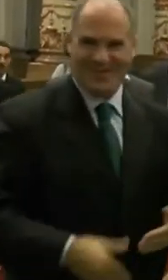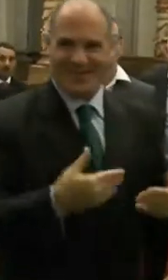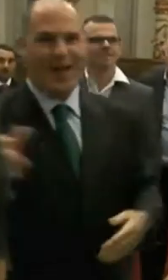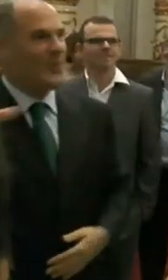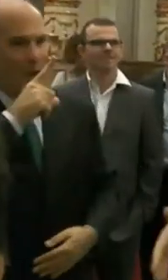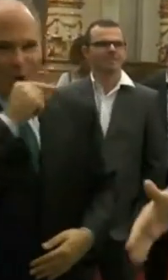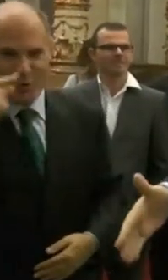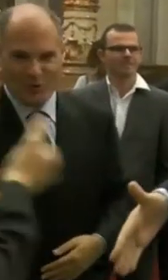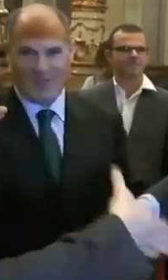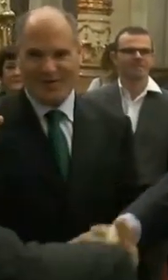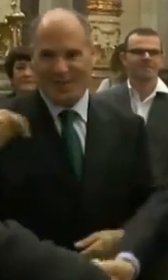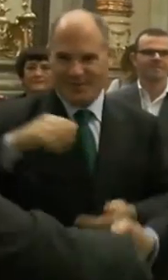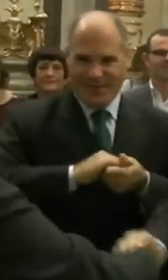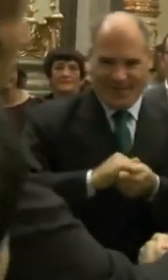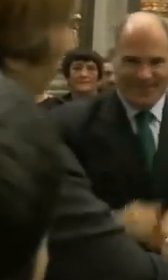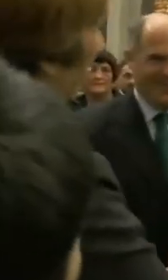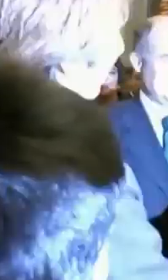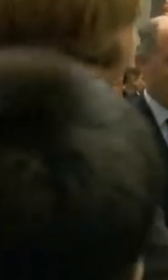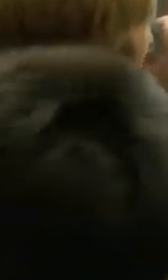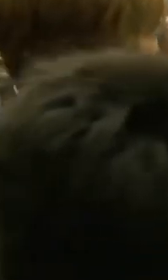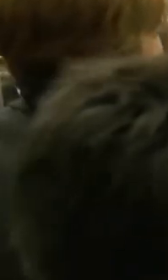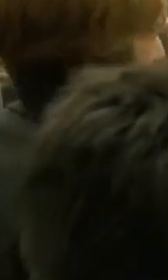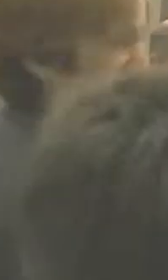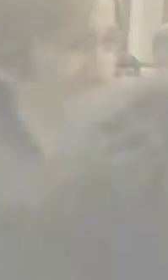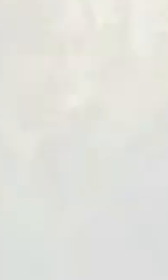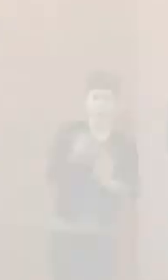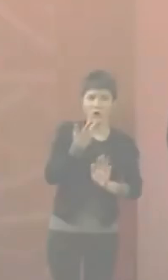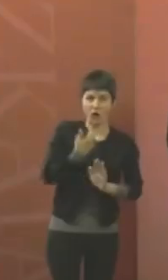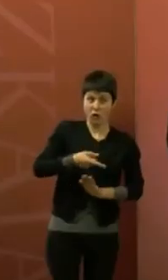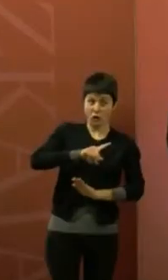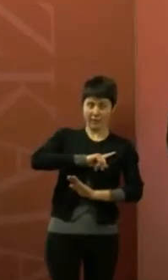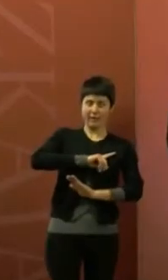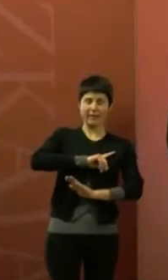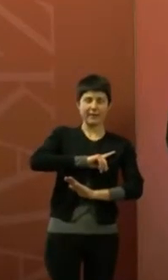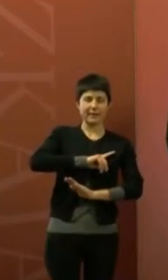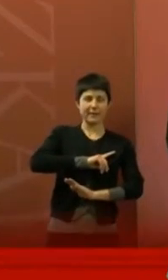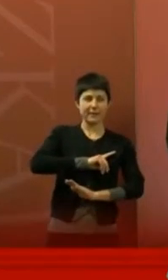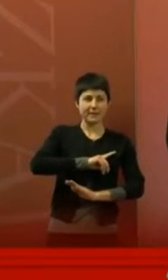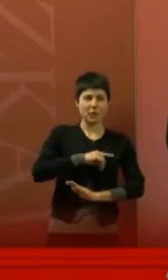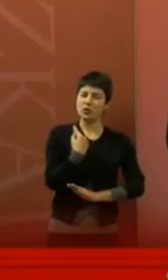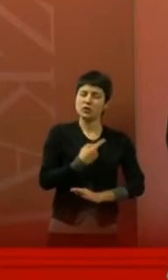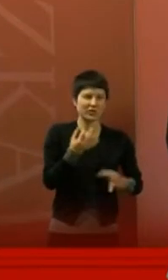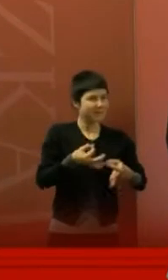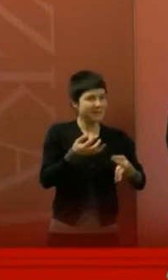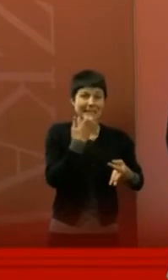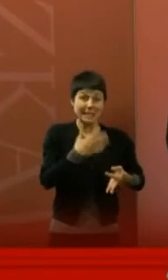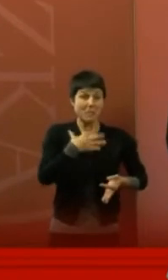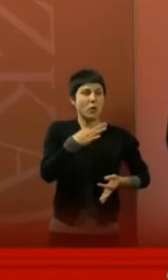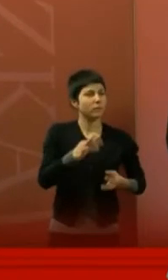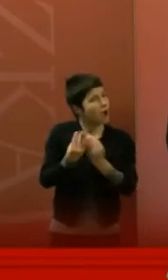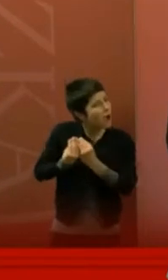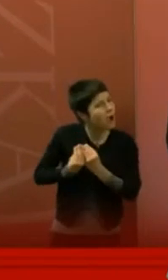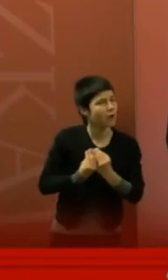Muy bien, encantada. Y Asconcha, la presidenta de Ascenso. En aquello que podamos acompañarles,